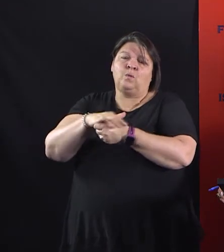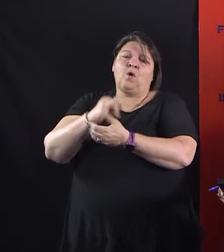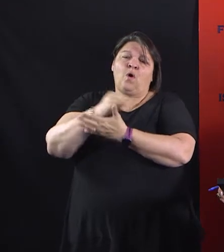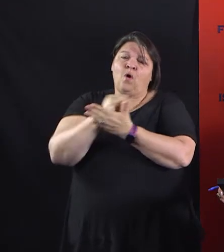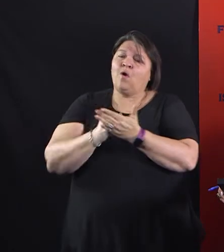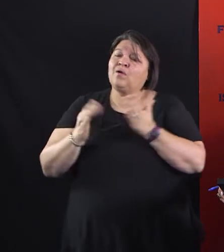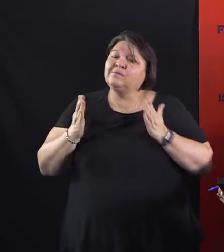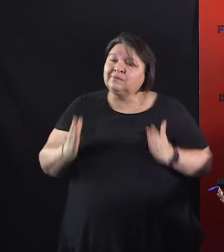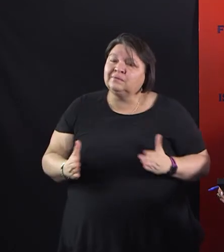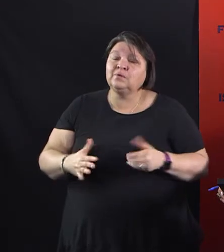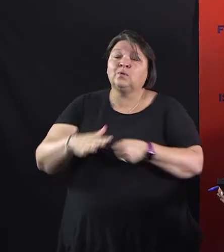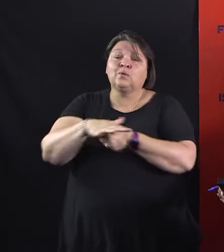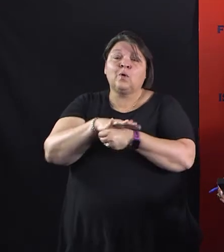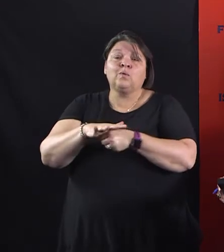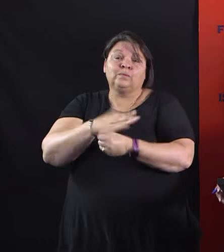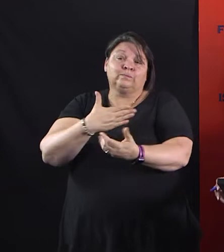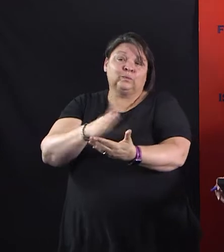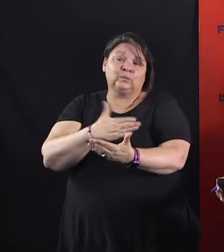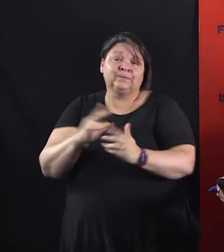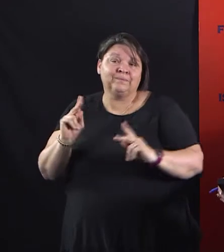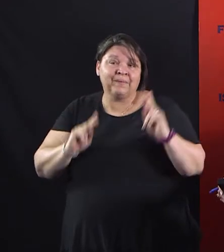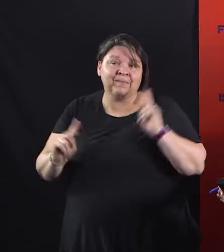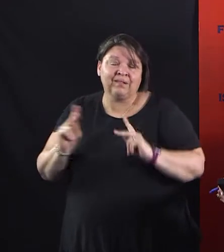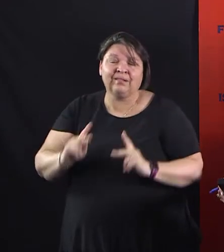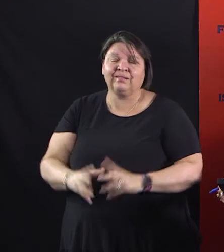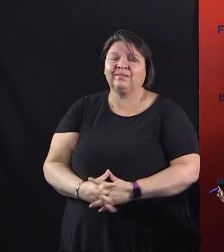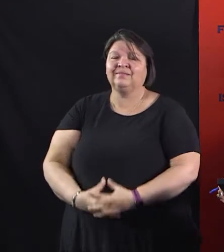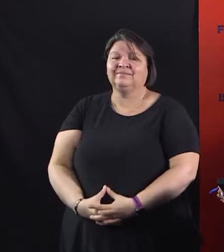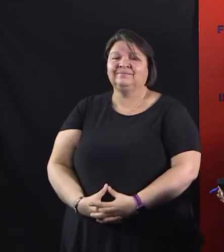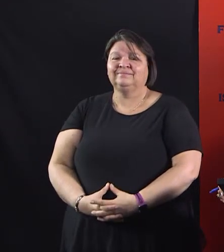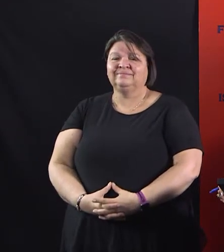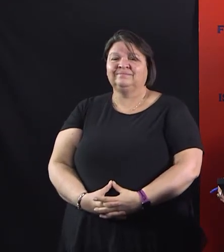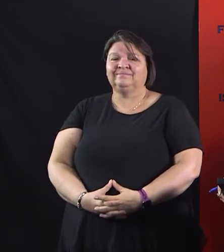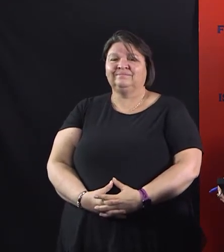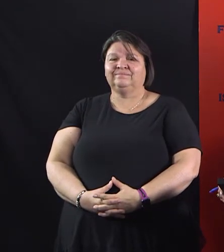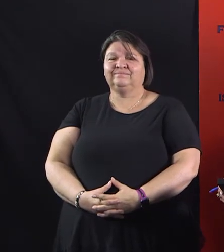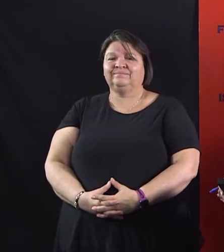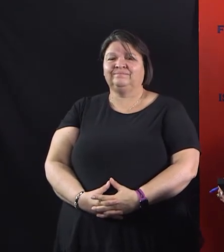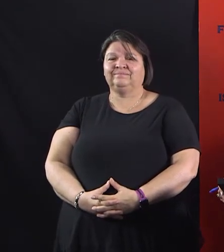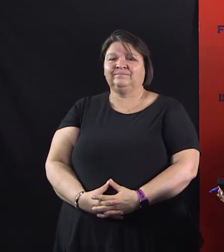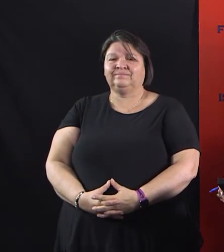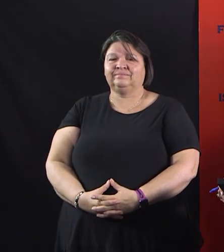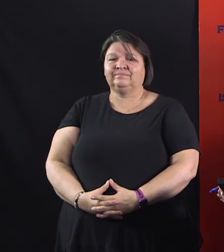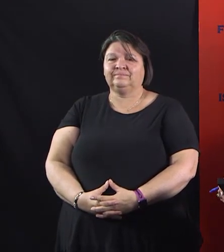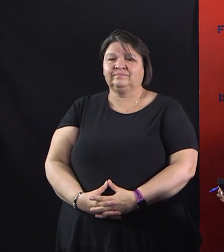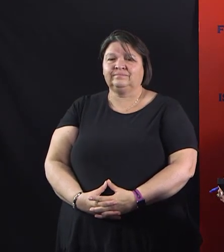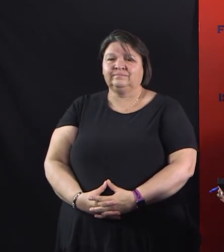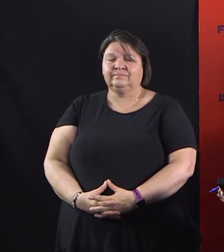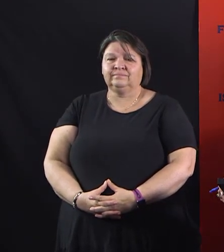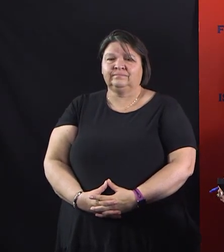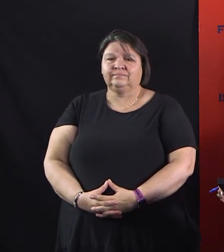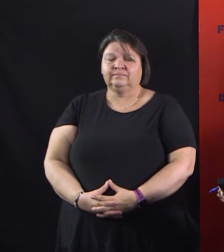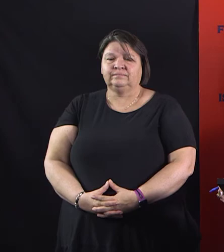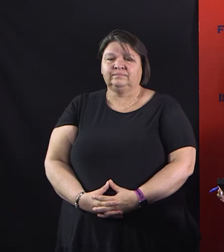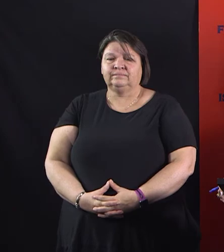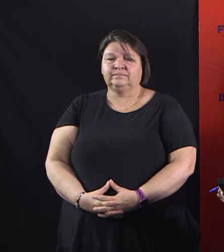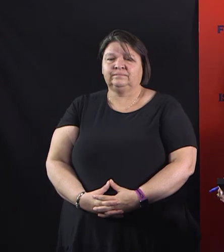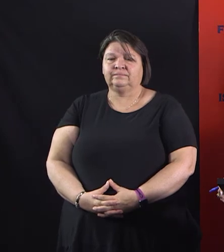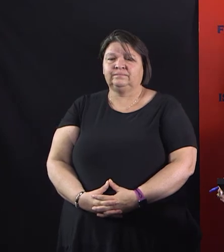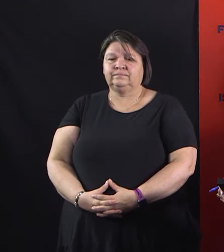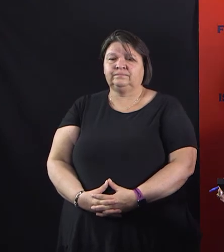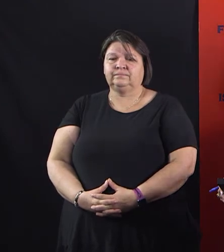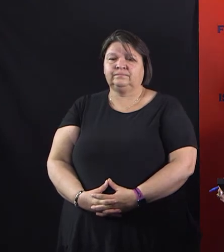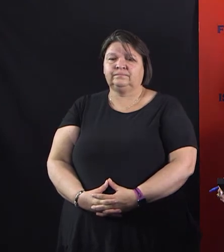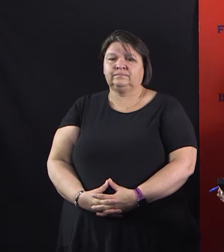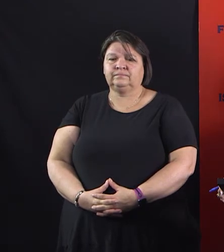día de mañana, abril primero a las 7 de la noche, el lugar Billy Bob's estará haciendo un concierto en vivo